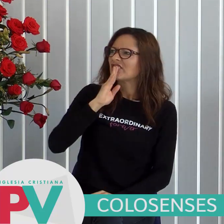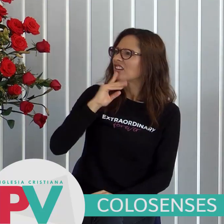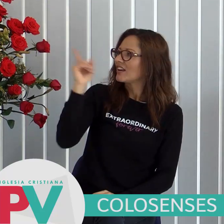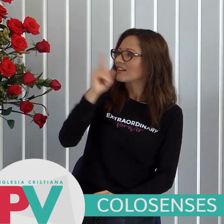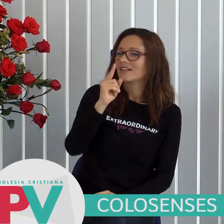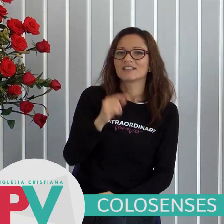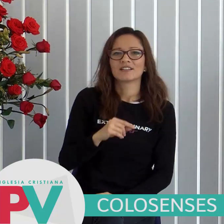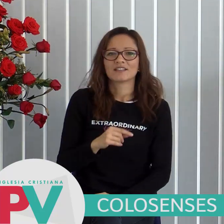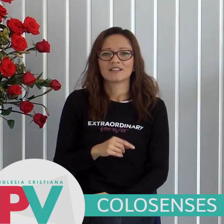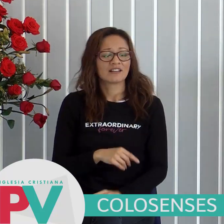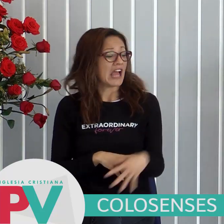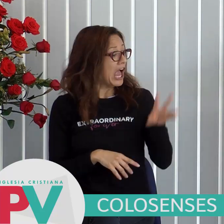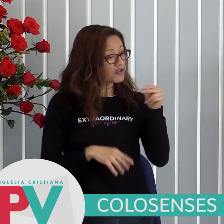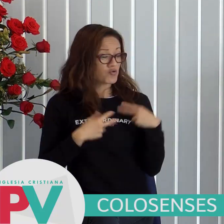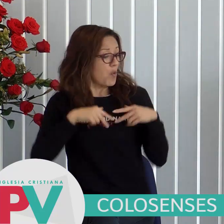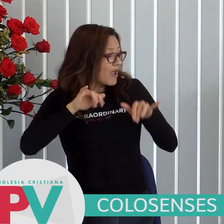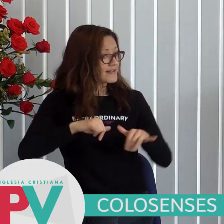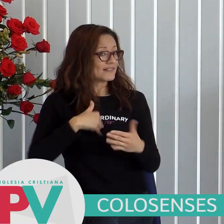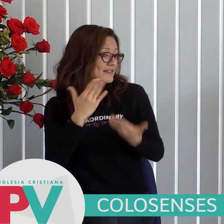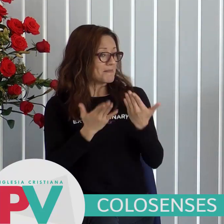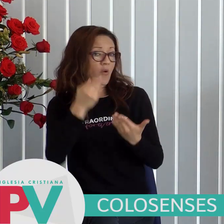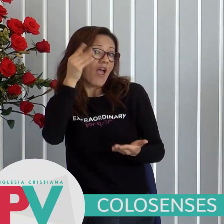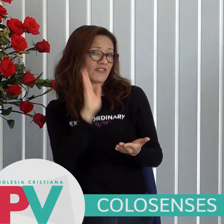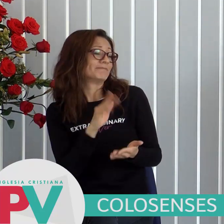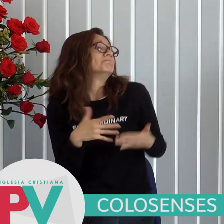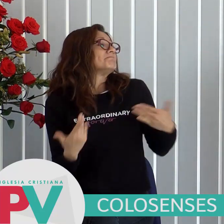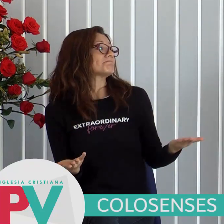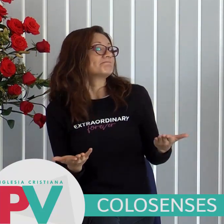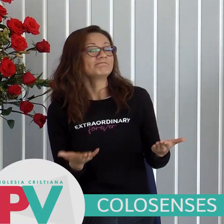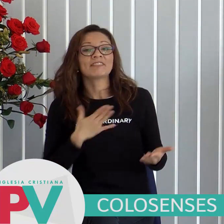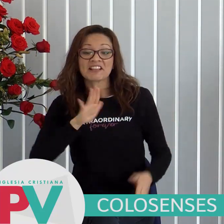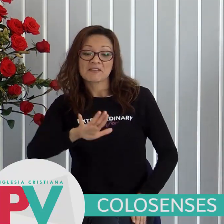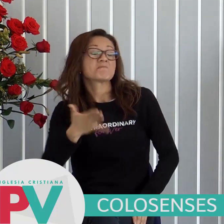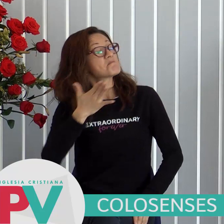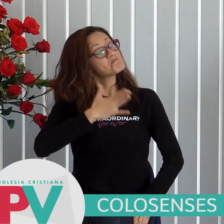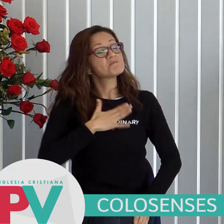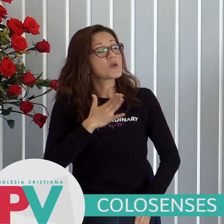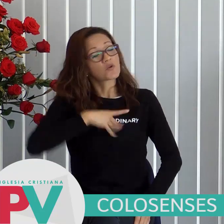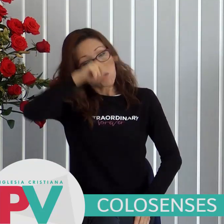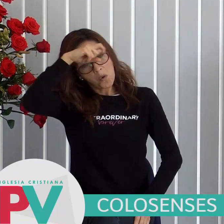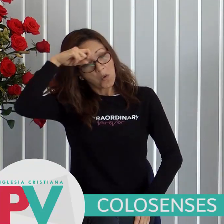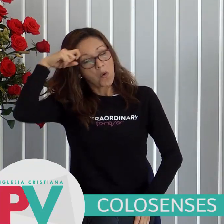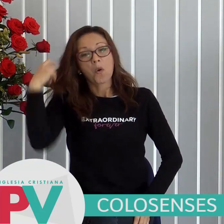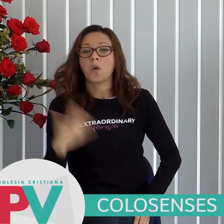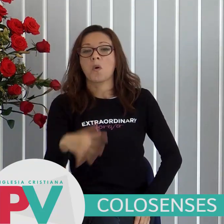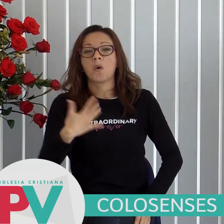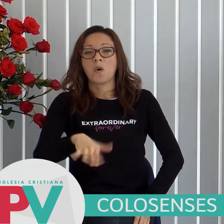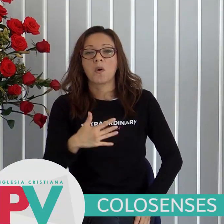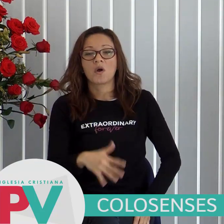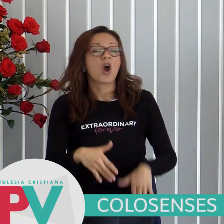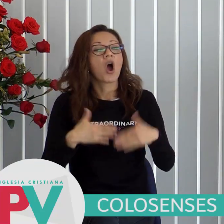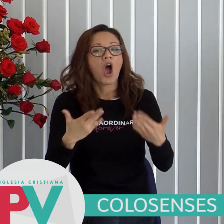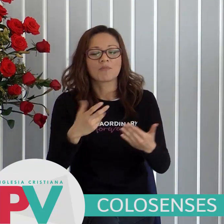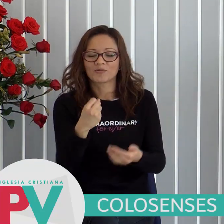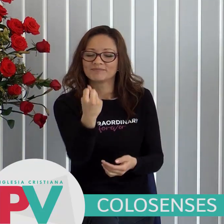aquí, Nefer? Y yo, ¿usted cree que yo me voy a dejar quitar este puesto? Este puesto me lo gané ¿con qué?